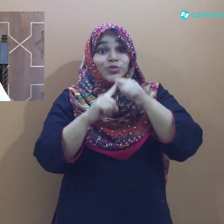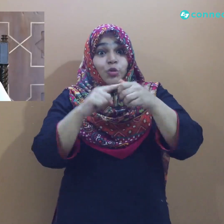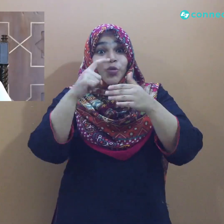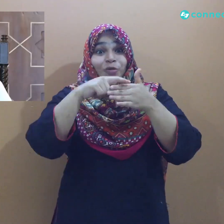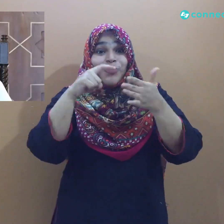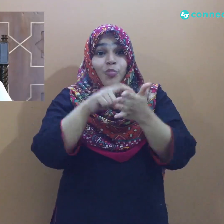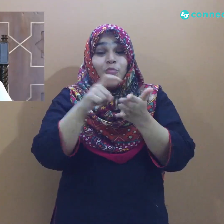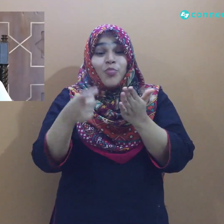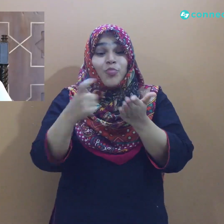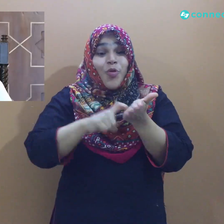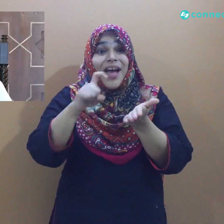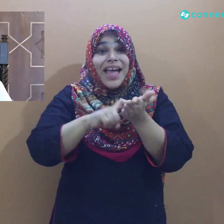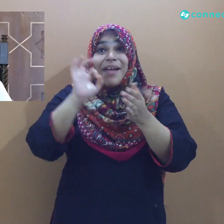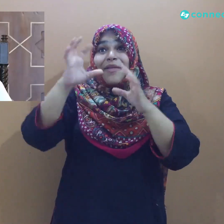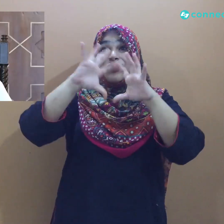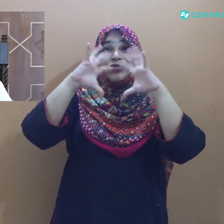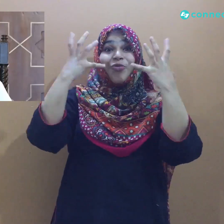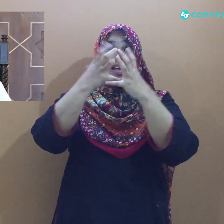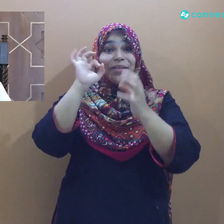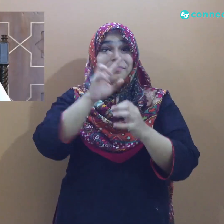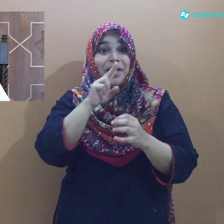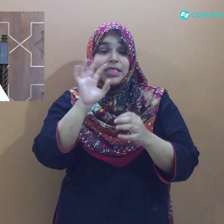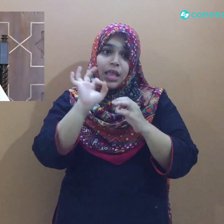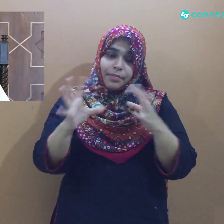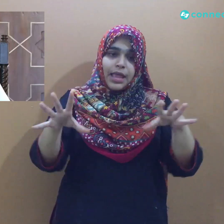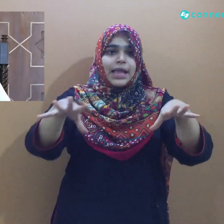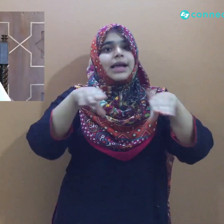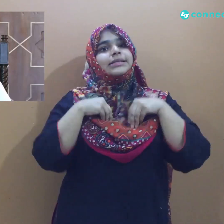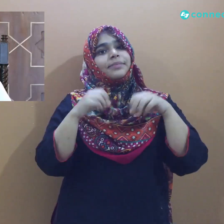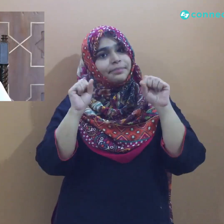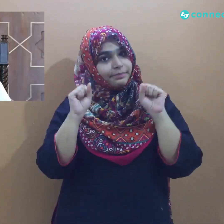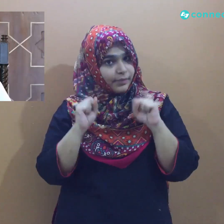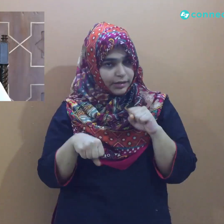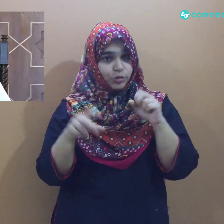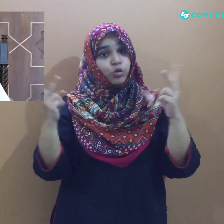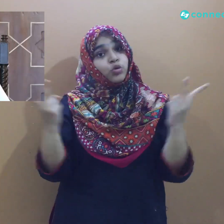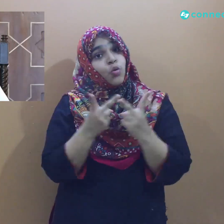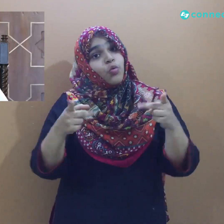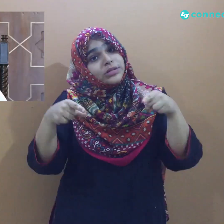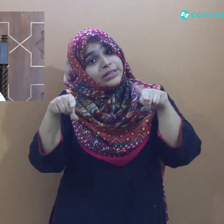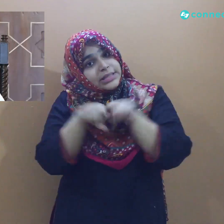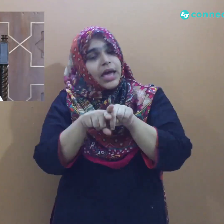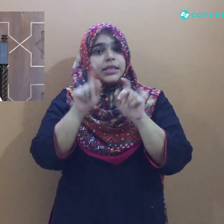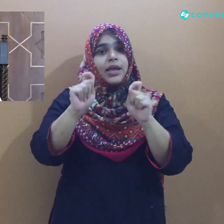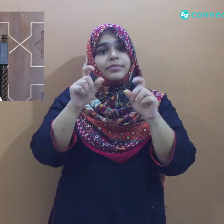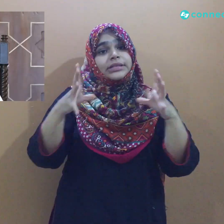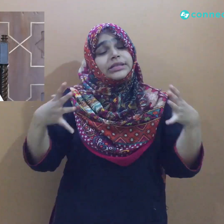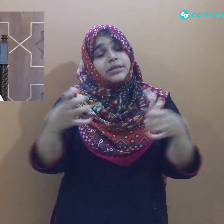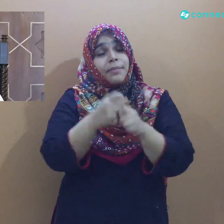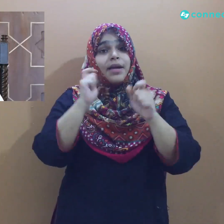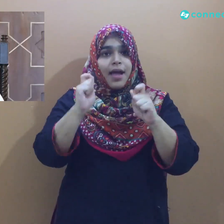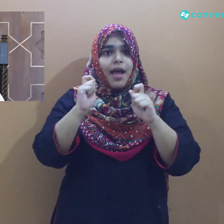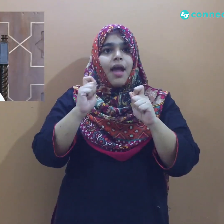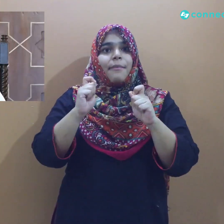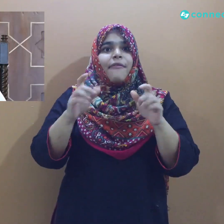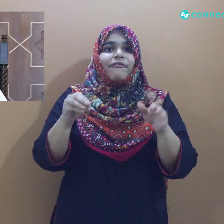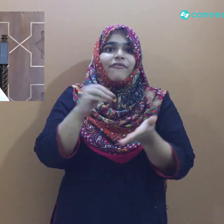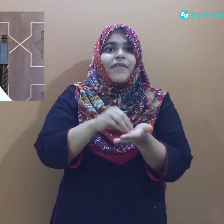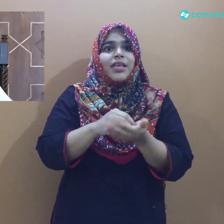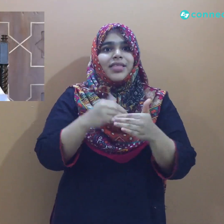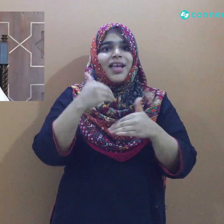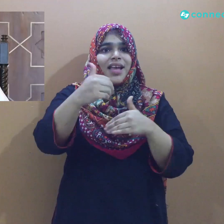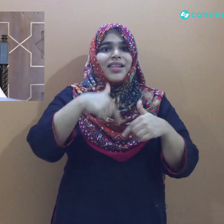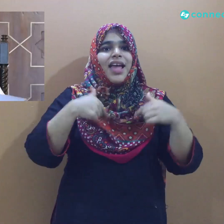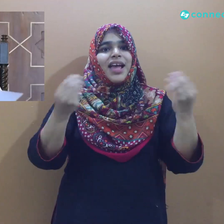ہے یہ دنیائے صحت نے اس کو اپنایا ہے۔ اس ڈسپلن میں رہتے ہوئے جو بھی کام کیے جائیں وہ